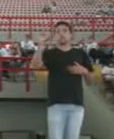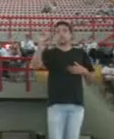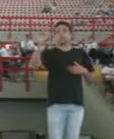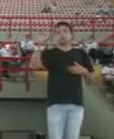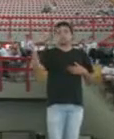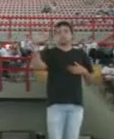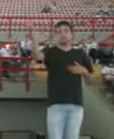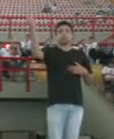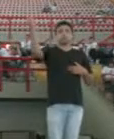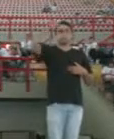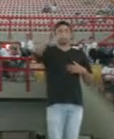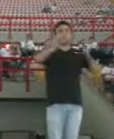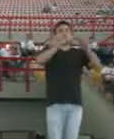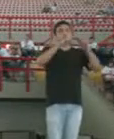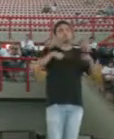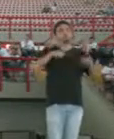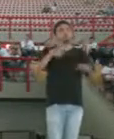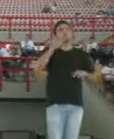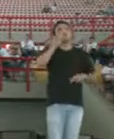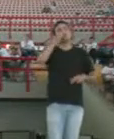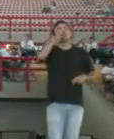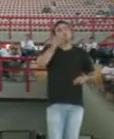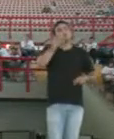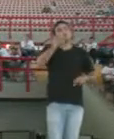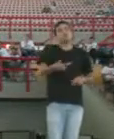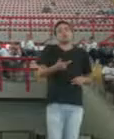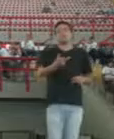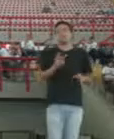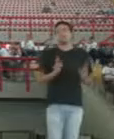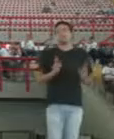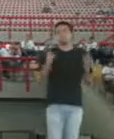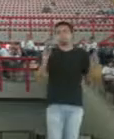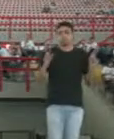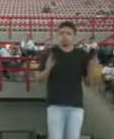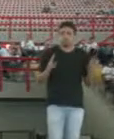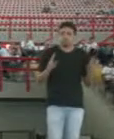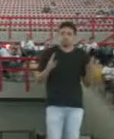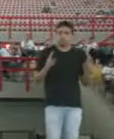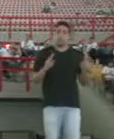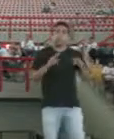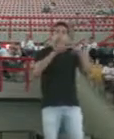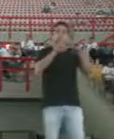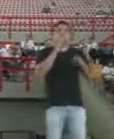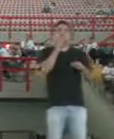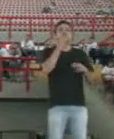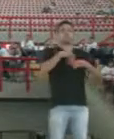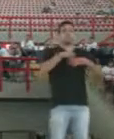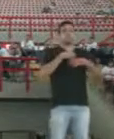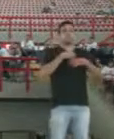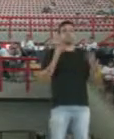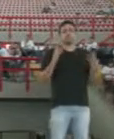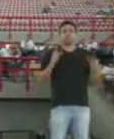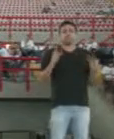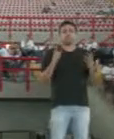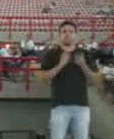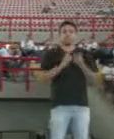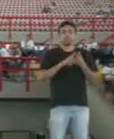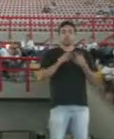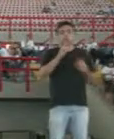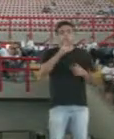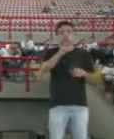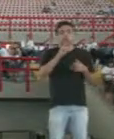uma questão, digamos assim, da entonação quando é dito, é lindo. Beleza, então não há sentido genérico. Tua